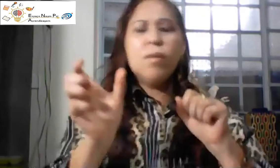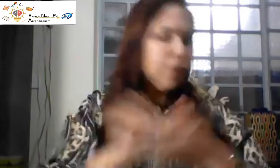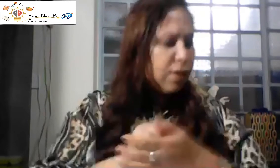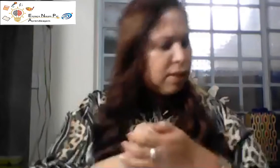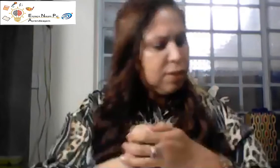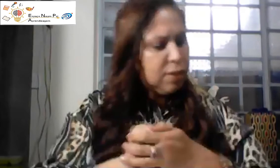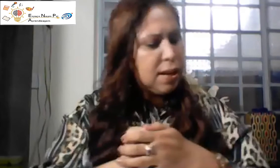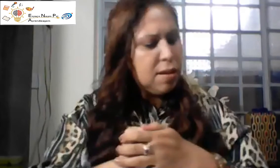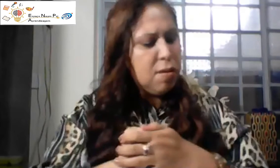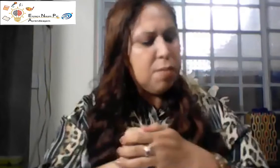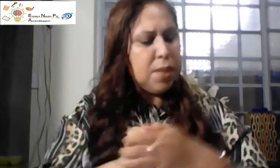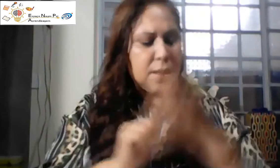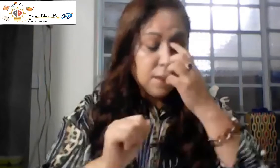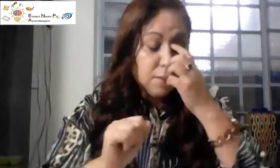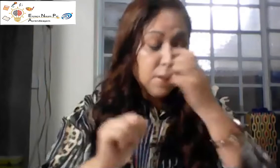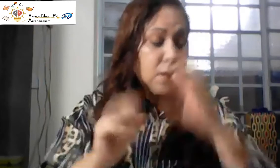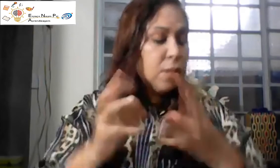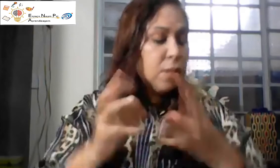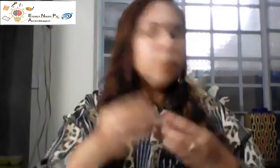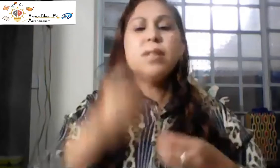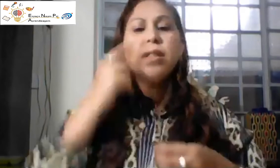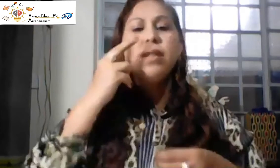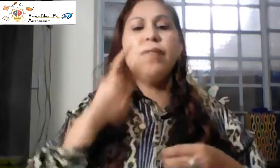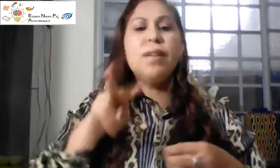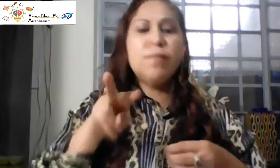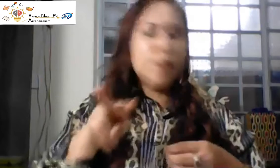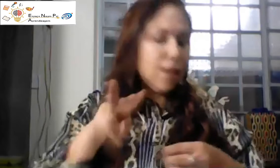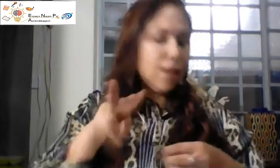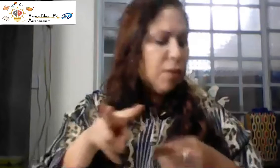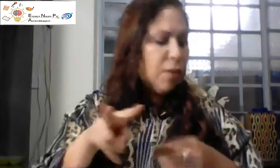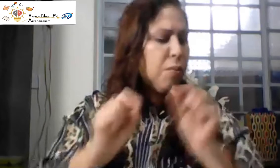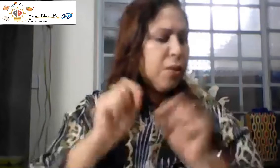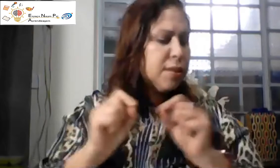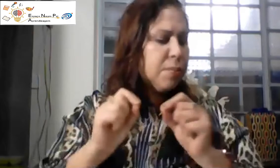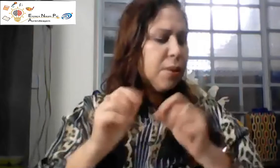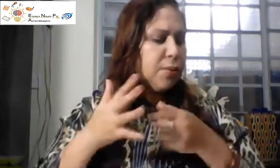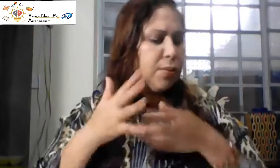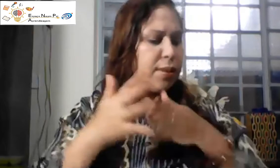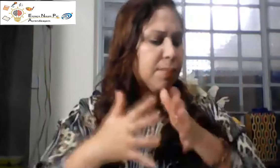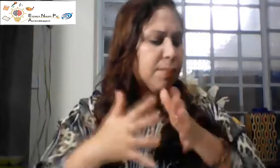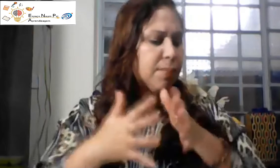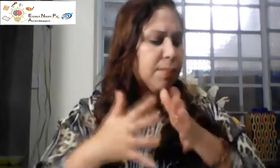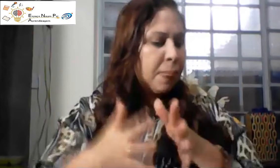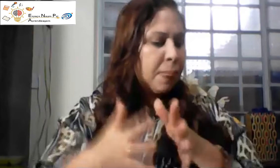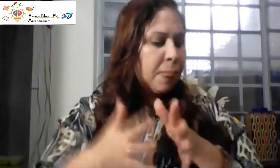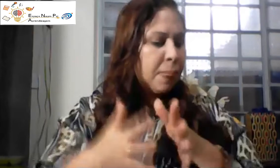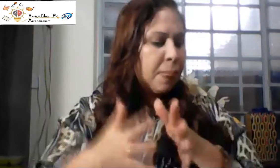refere ao que foi dito anteriormente. Então, tudo isso a gente vai ver como que se produz